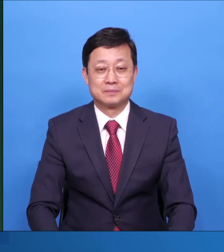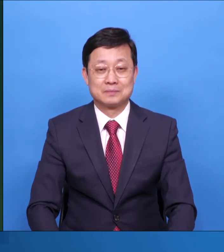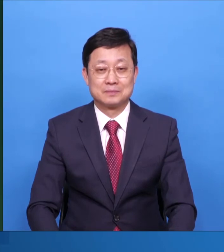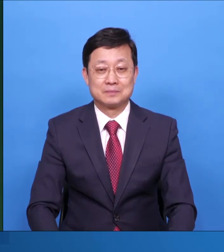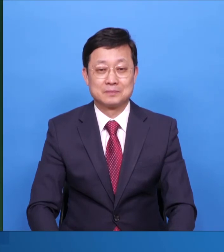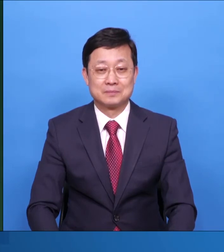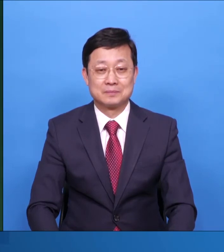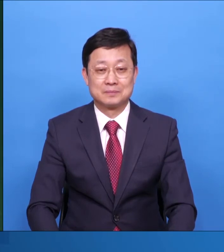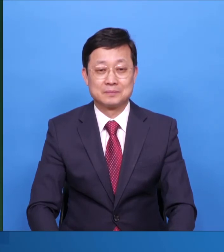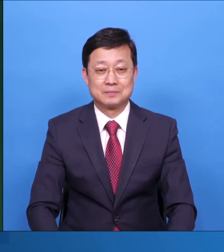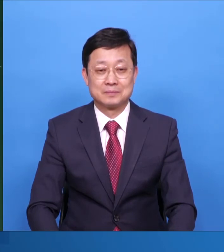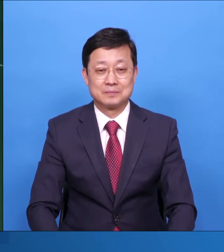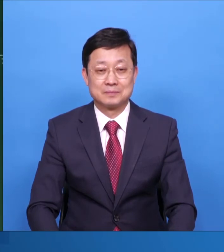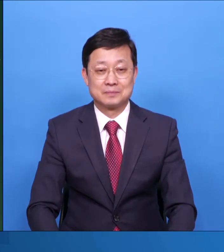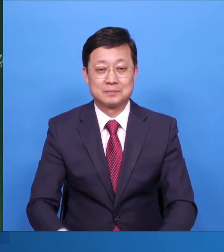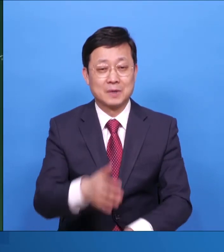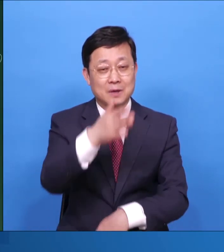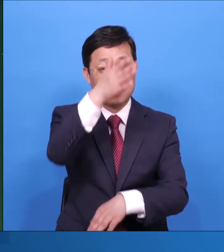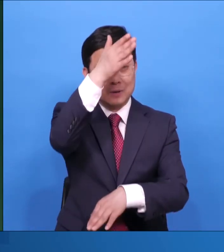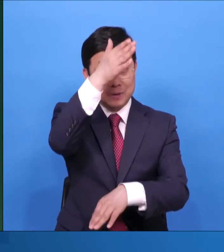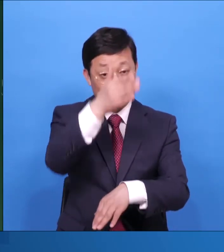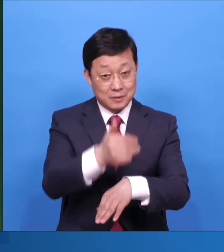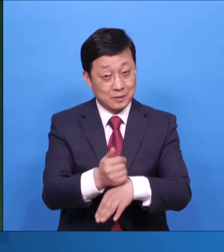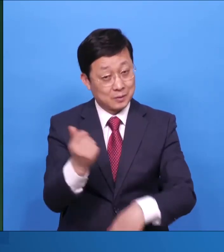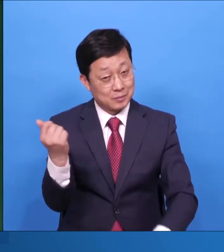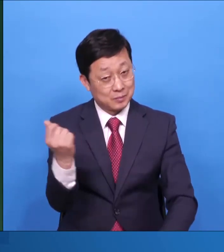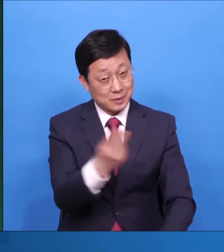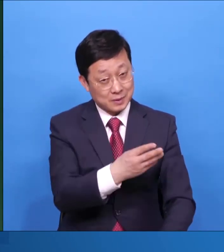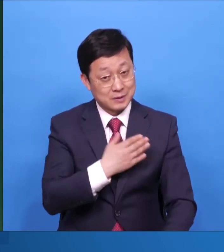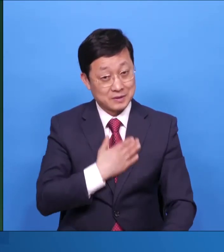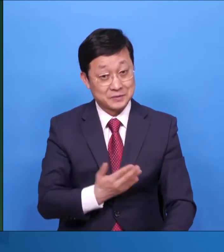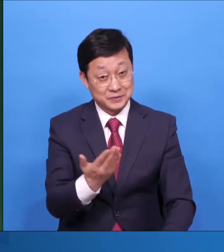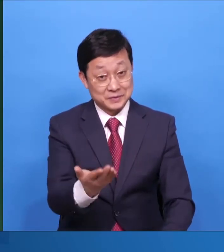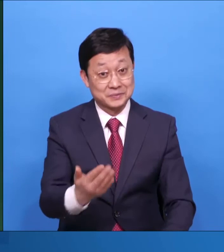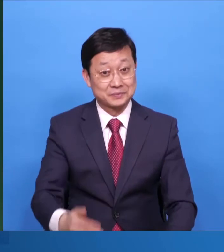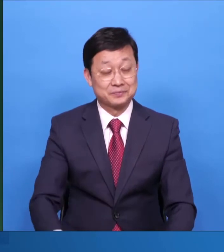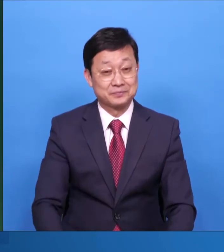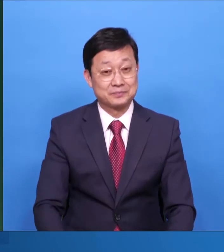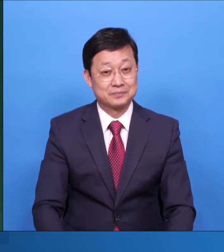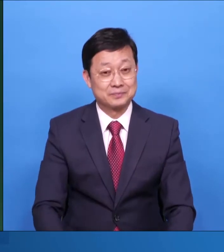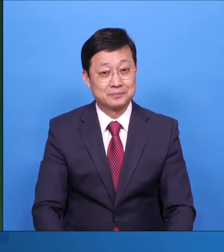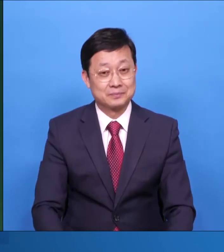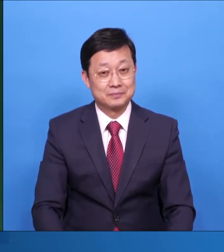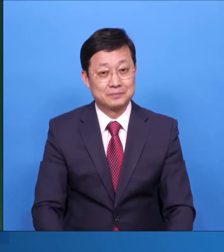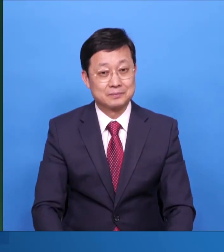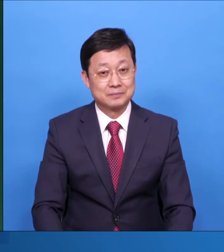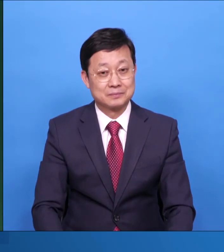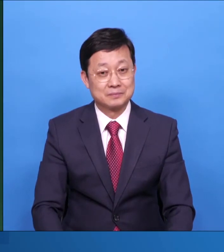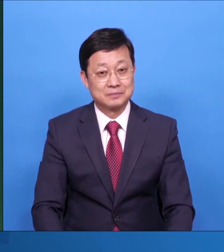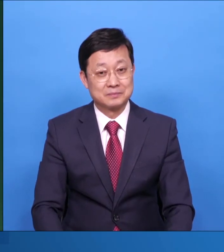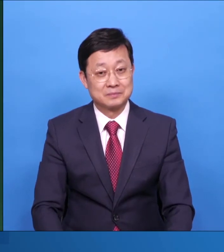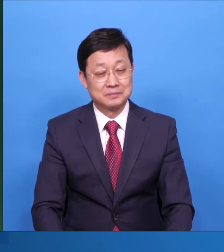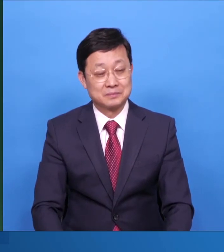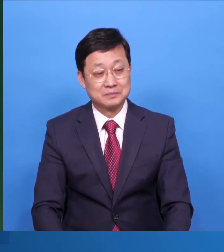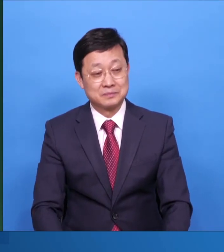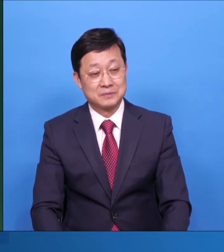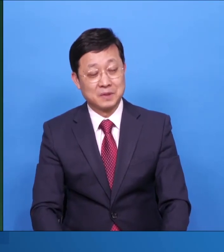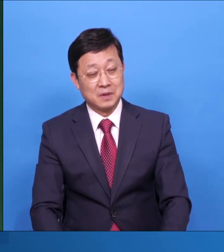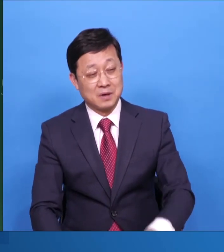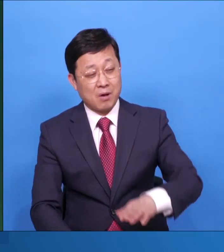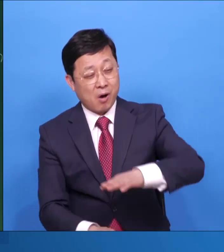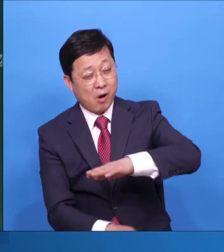결론 몇 가지 있습니다. Hay varias conclusiones aquí. 틀린 이론에 속지 마라. No sean engañados